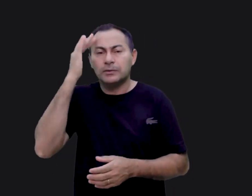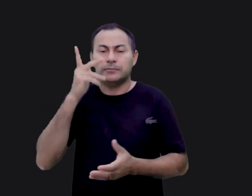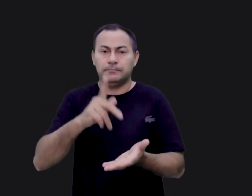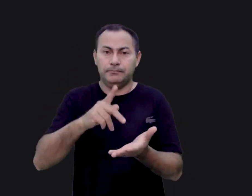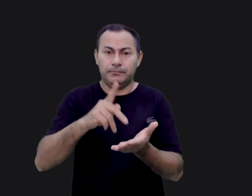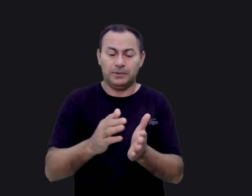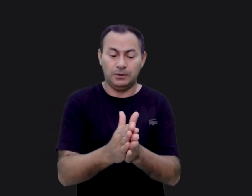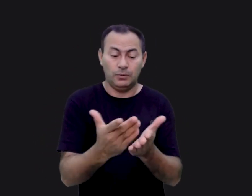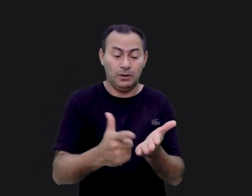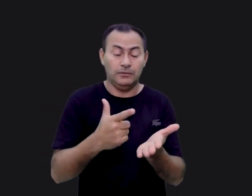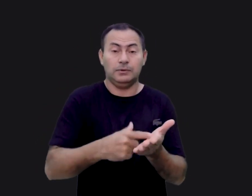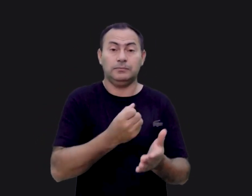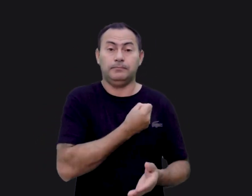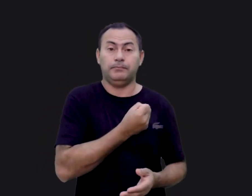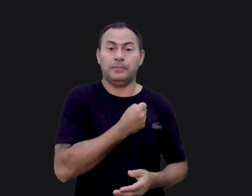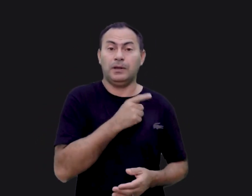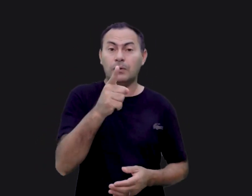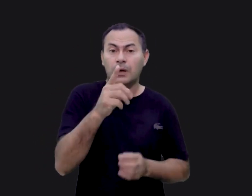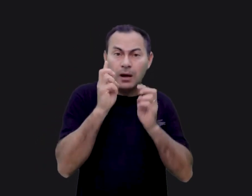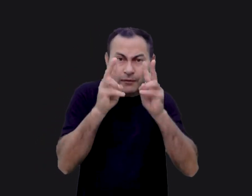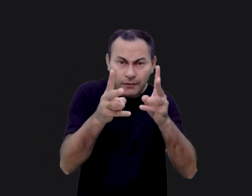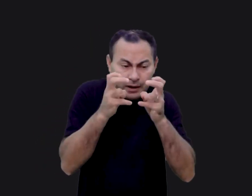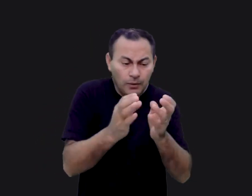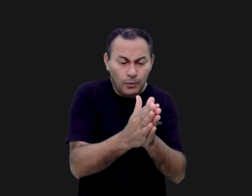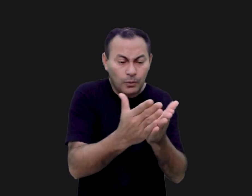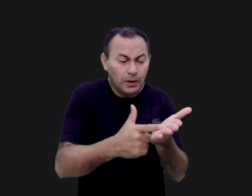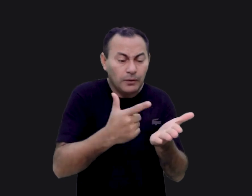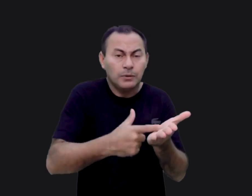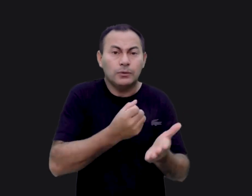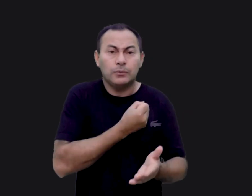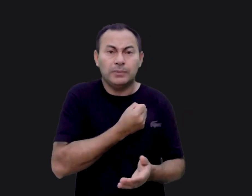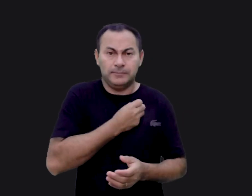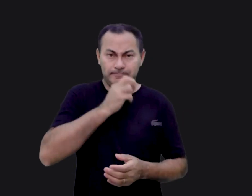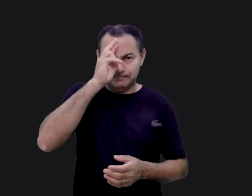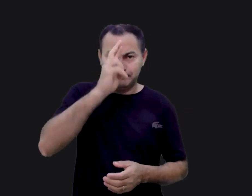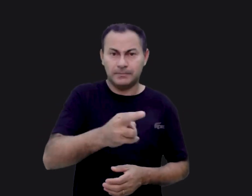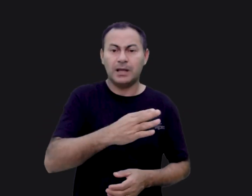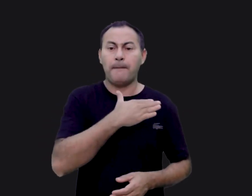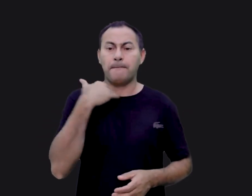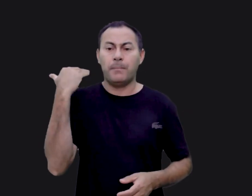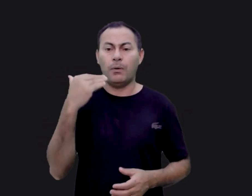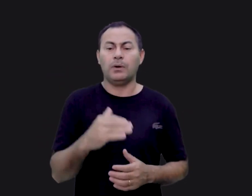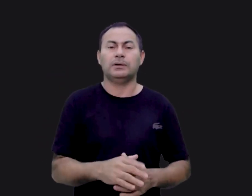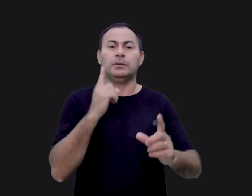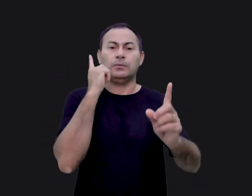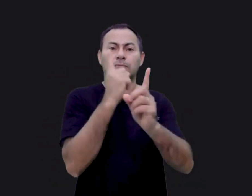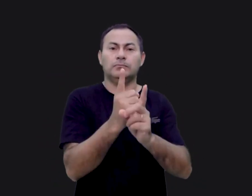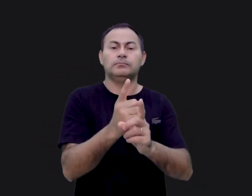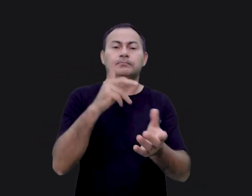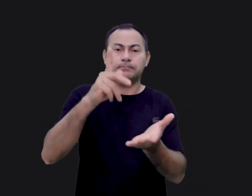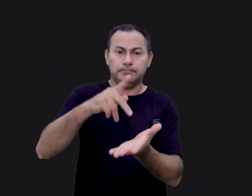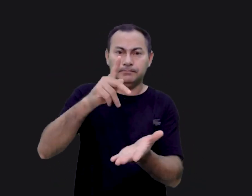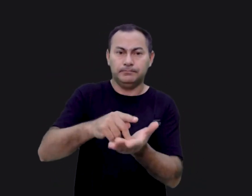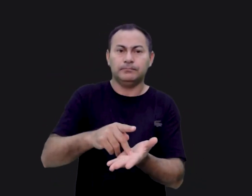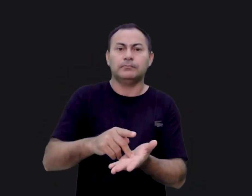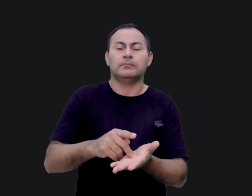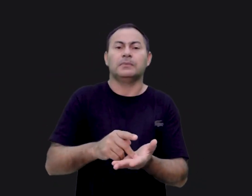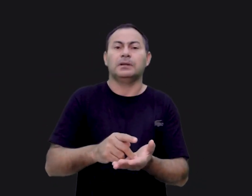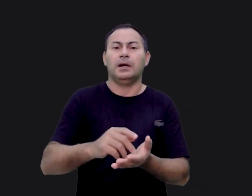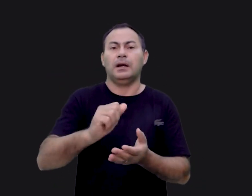verdade muito importante no livro de Números. Se você observar o livro de Números e a razão dessas mortes, encontrará uma verdade que, além